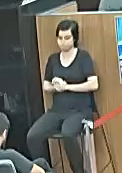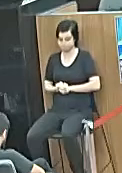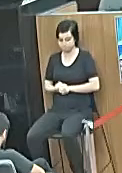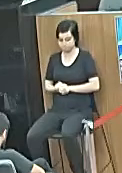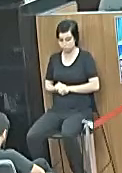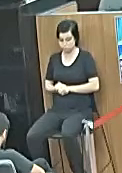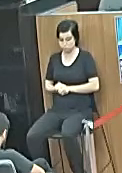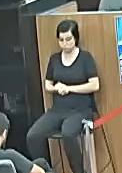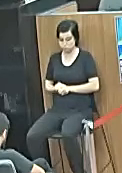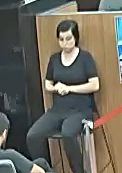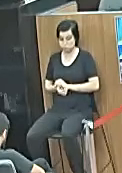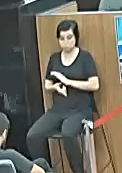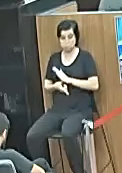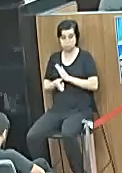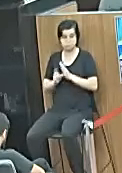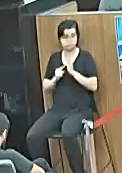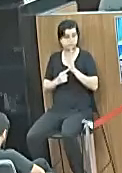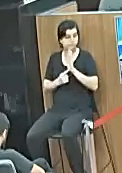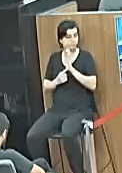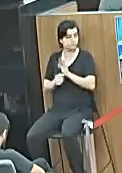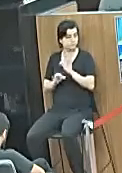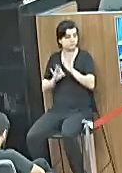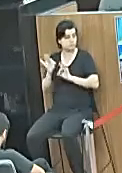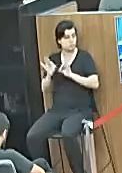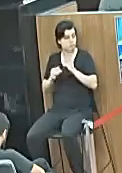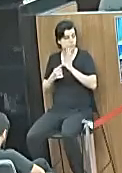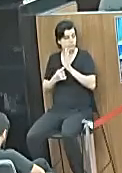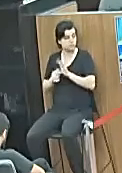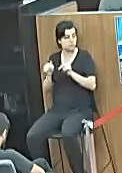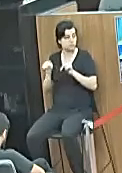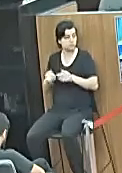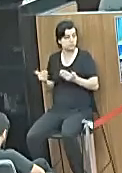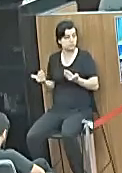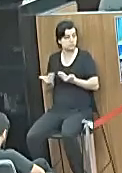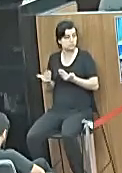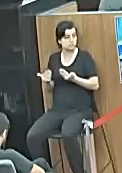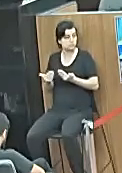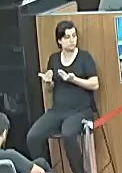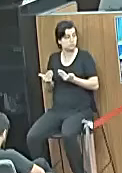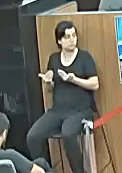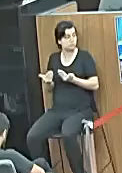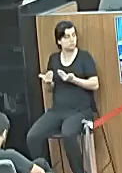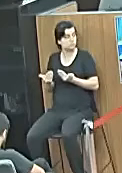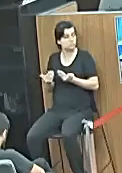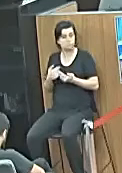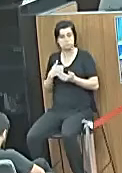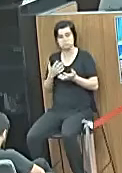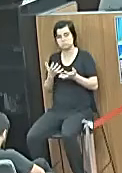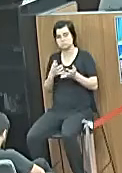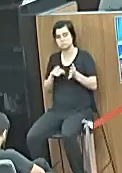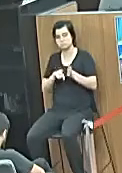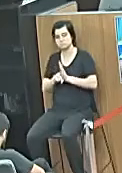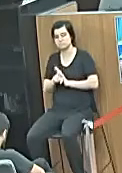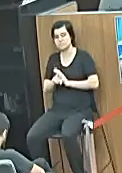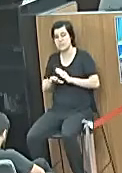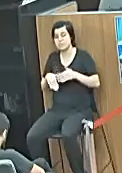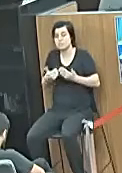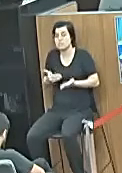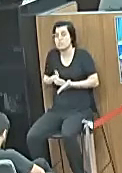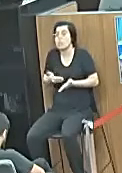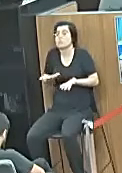de mostrar e relatar os programas apresentados começa com uma indagação até quando